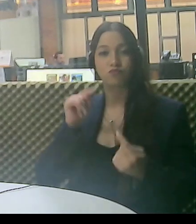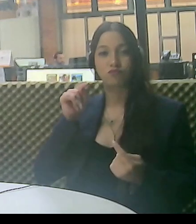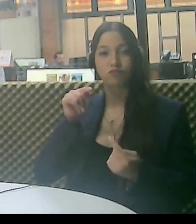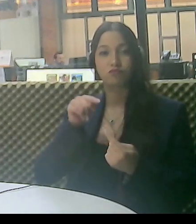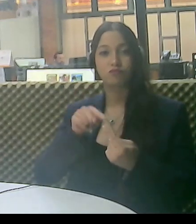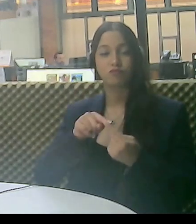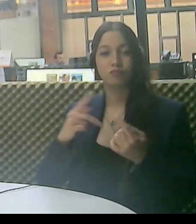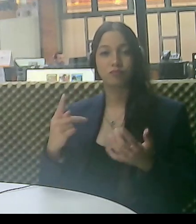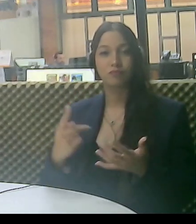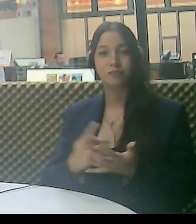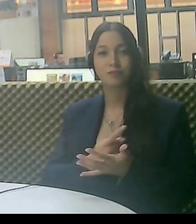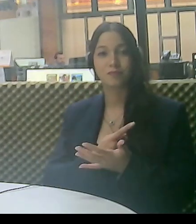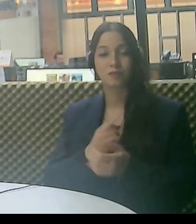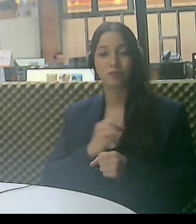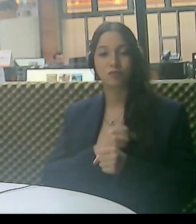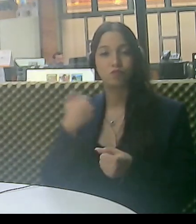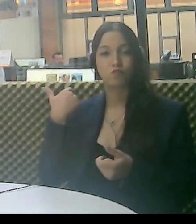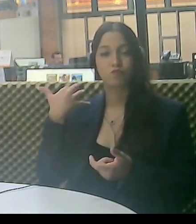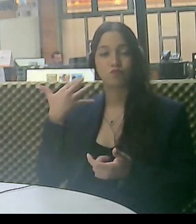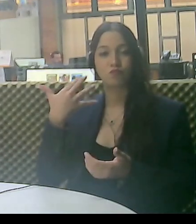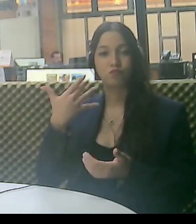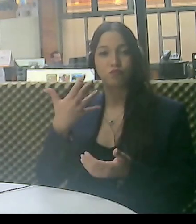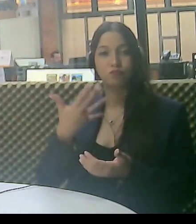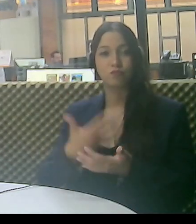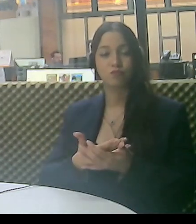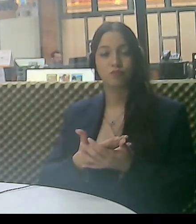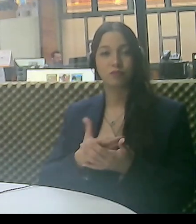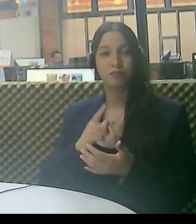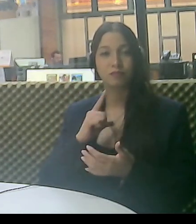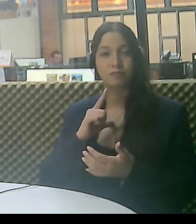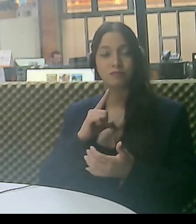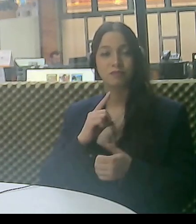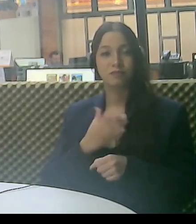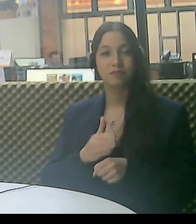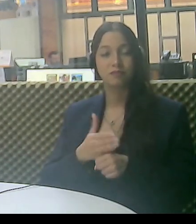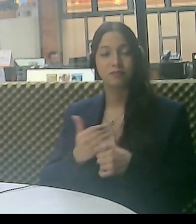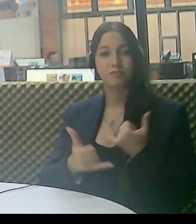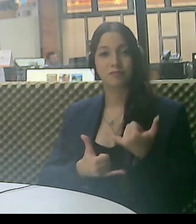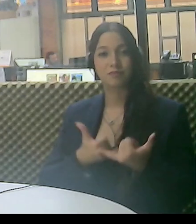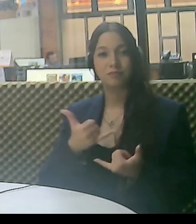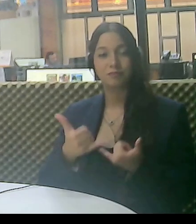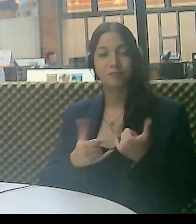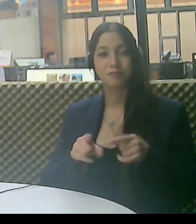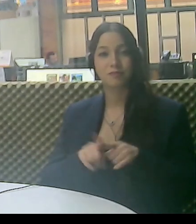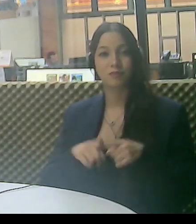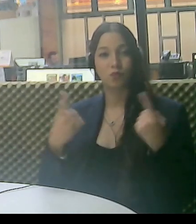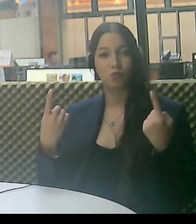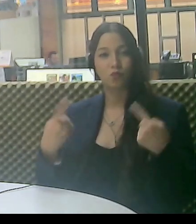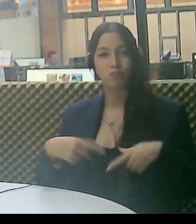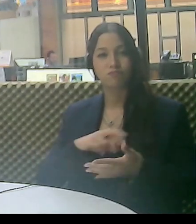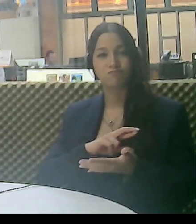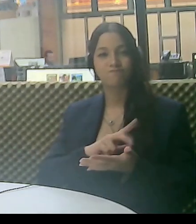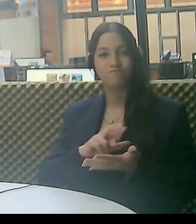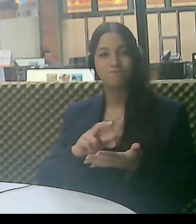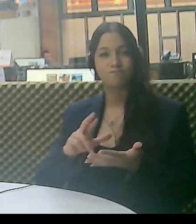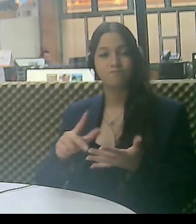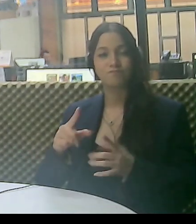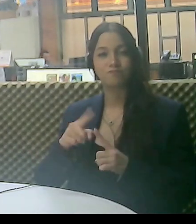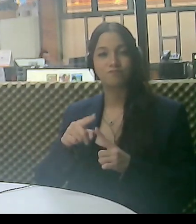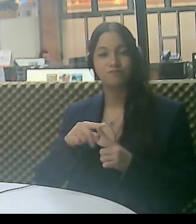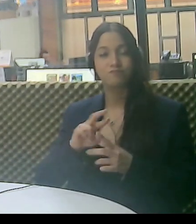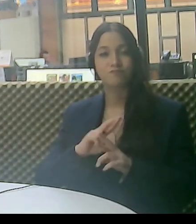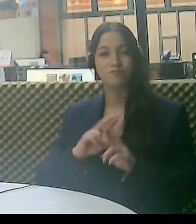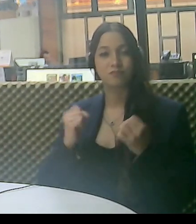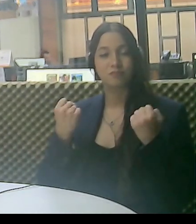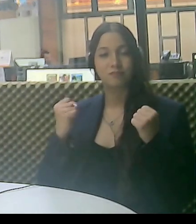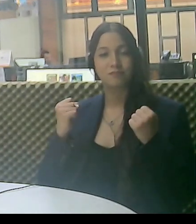serem realizadas ao longo do ano. Os destaques incluem atividades recreativas e competições de diversas modalidades